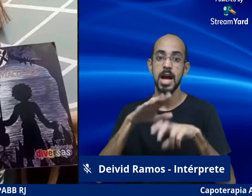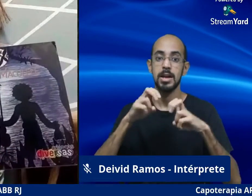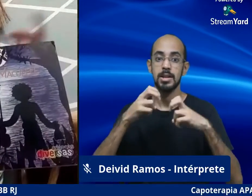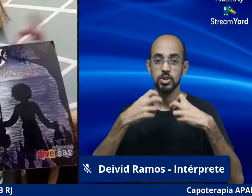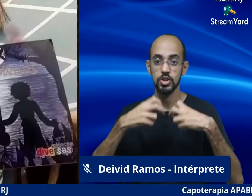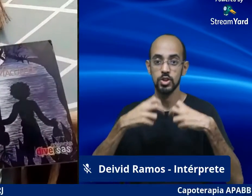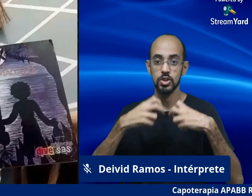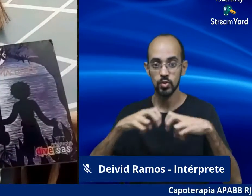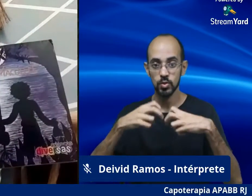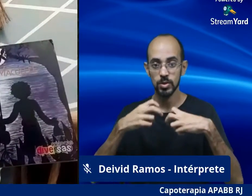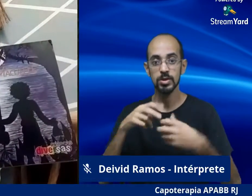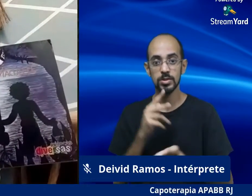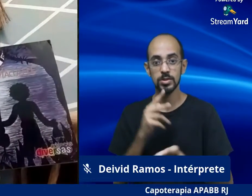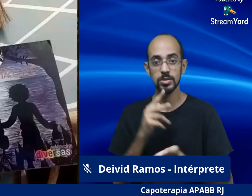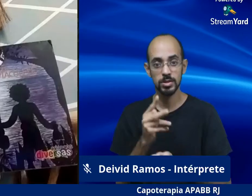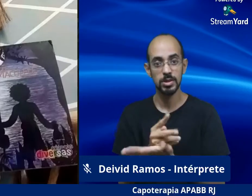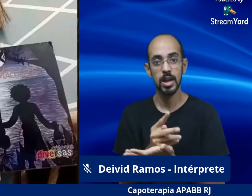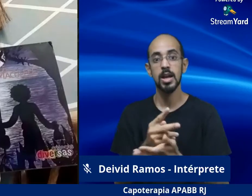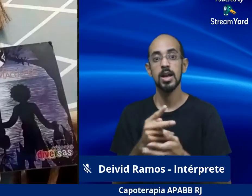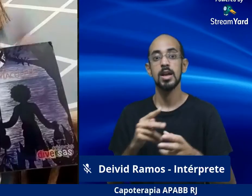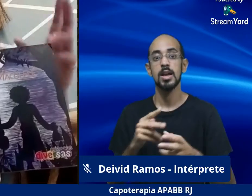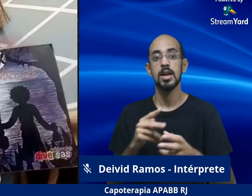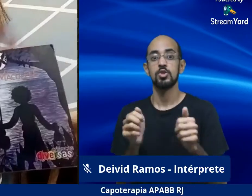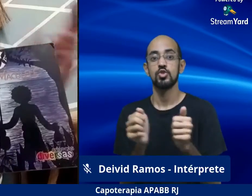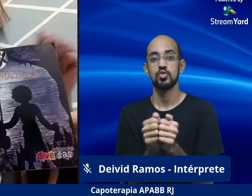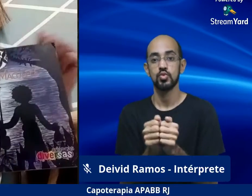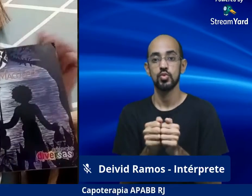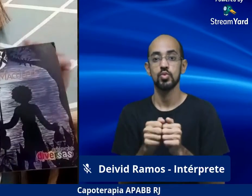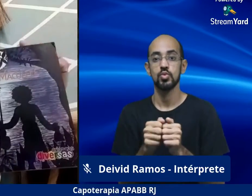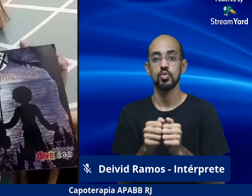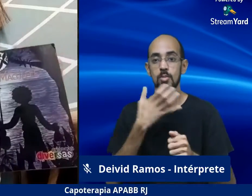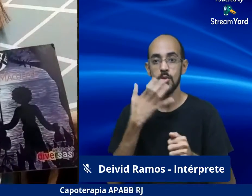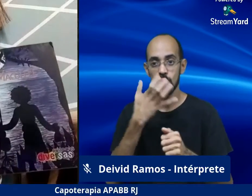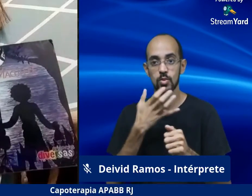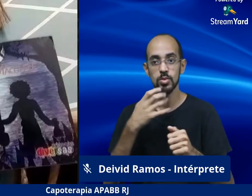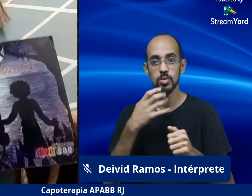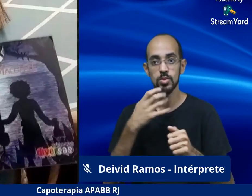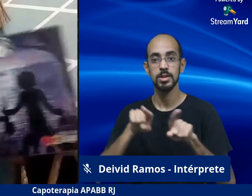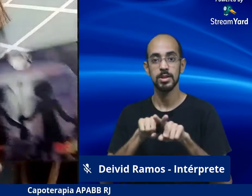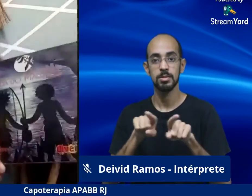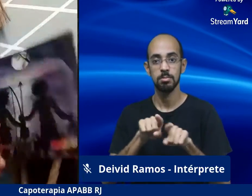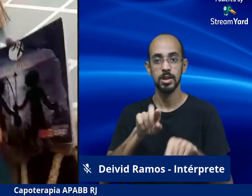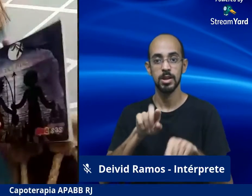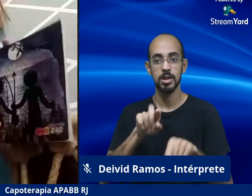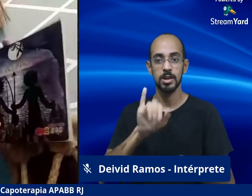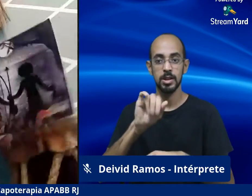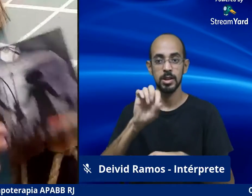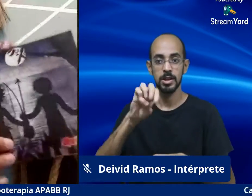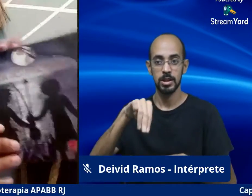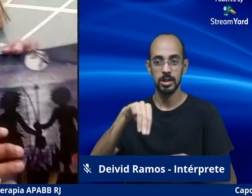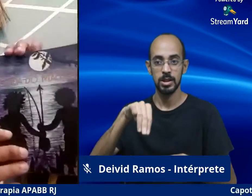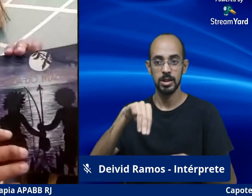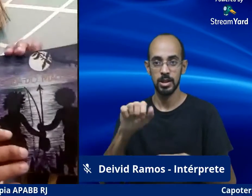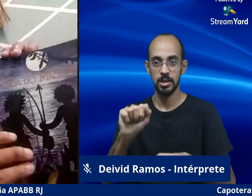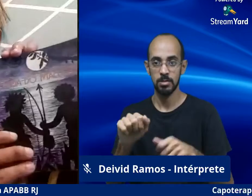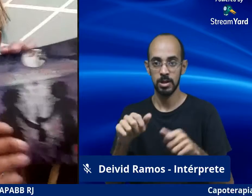músicas, sempre através da rima e de tudo isso, né, que está imerso aí nessa cultura.